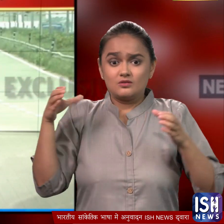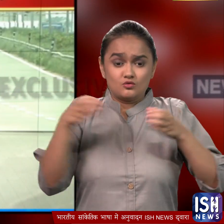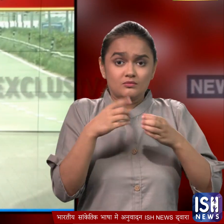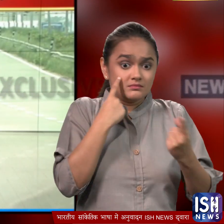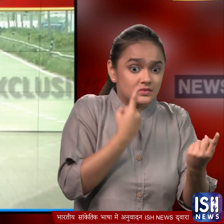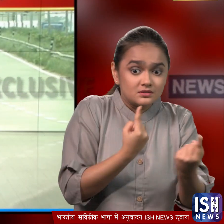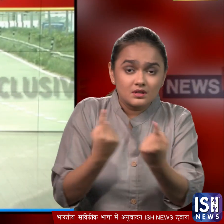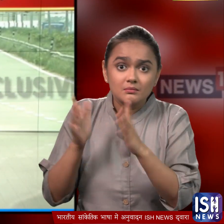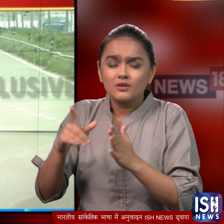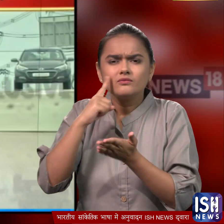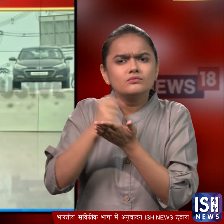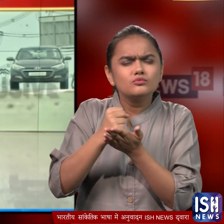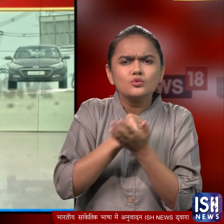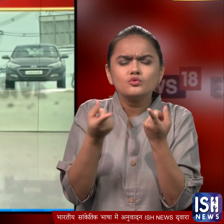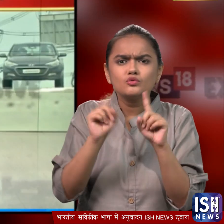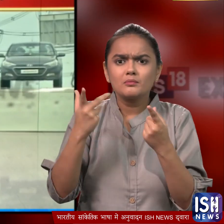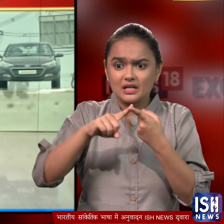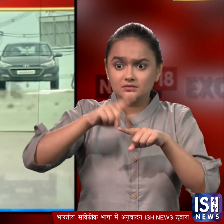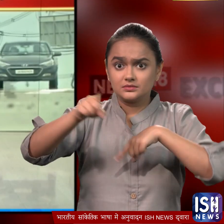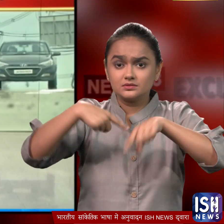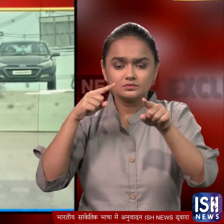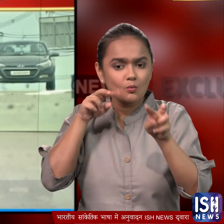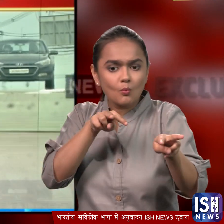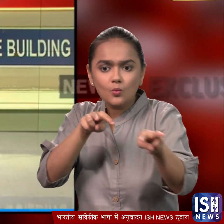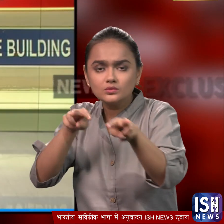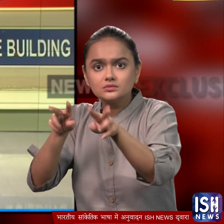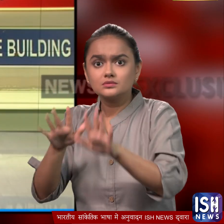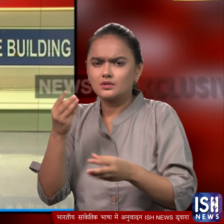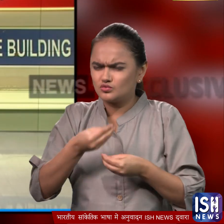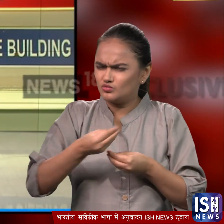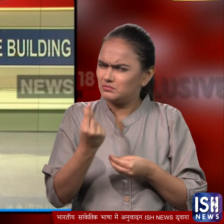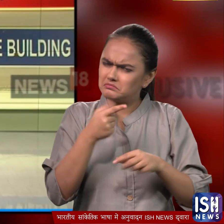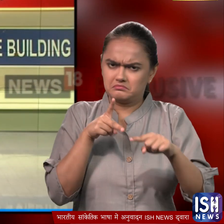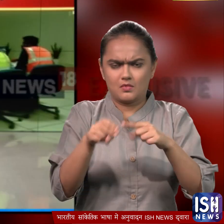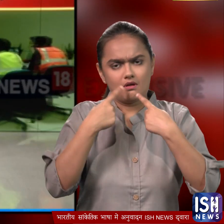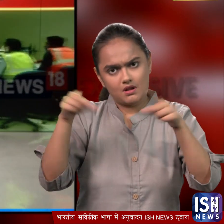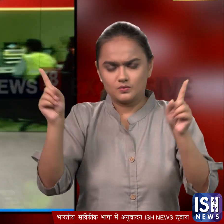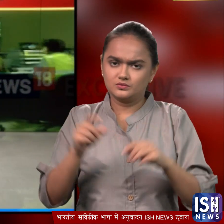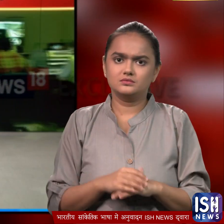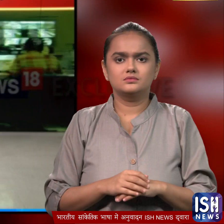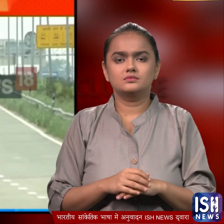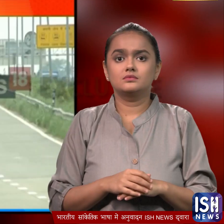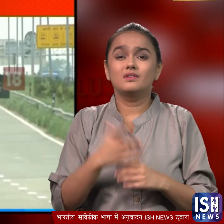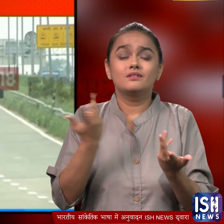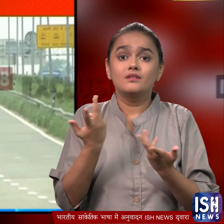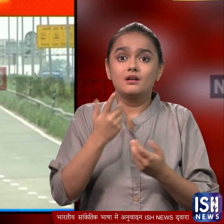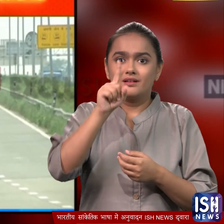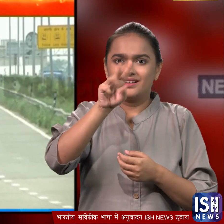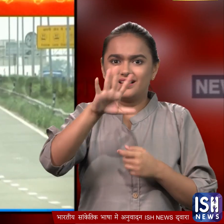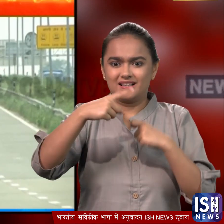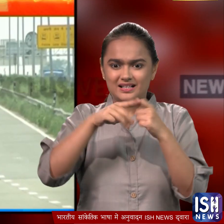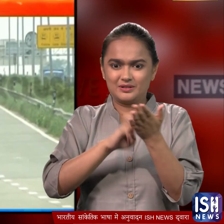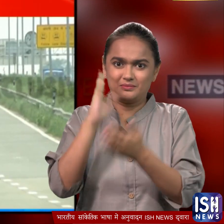बनाया गया। बताया गया कि ट्रायल के तौर पर यहां से एक्सप्रेसवे पर नजर रखी जा रही है और जल्द ही इसका उद्घाटन किया जाएगा,